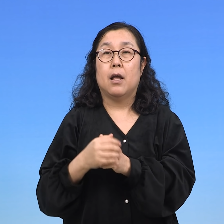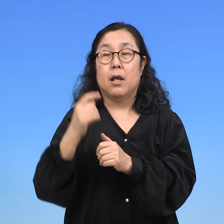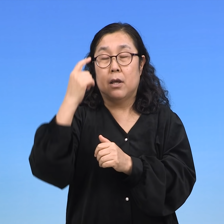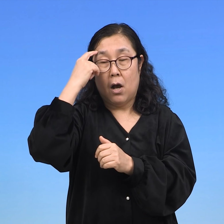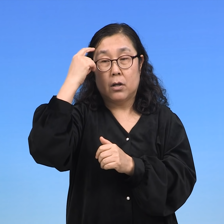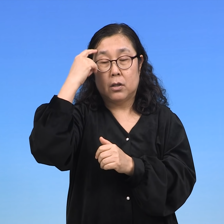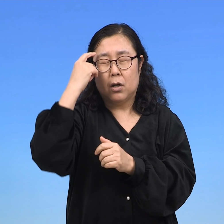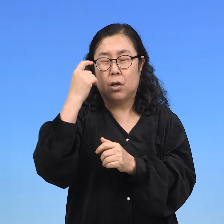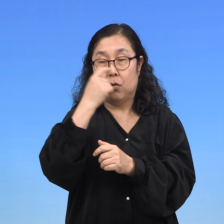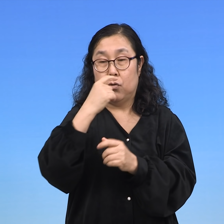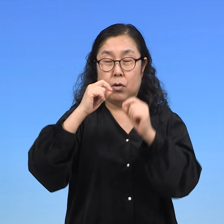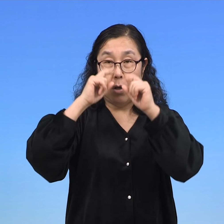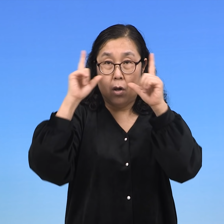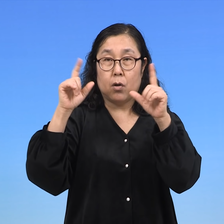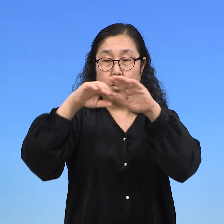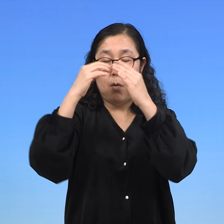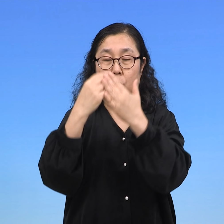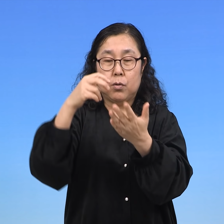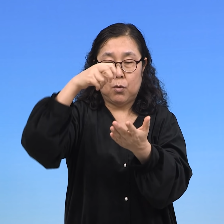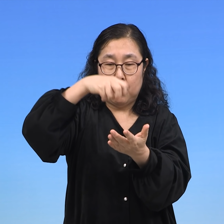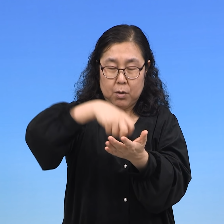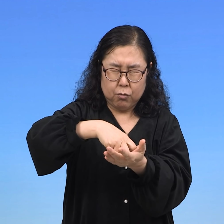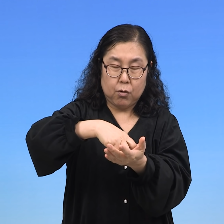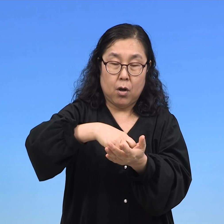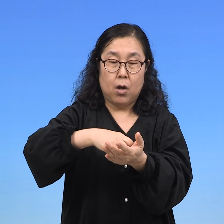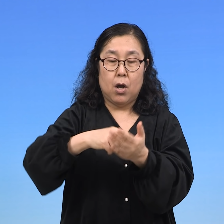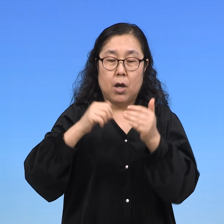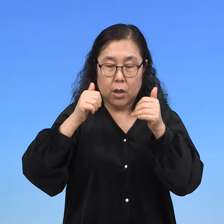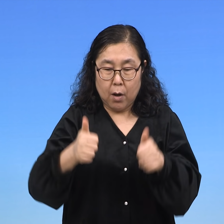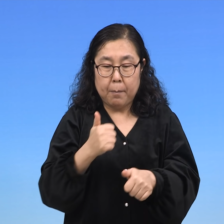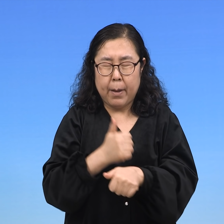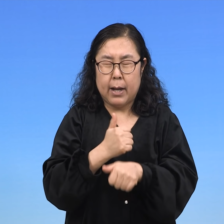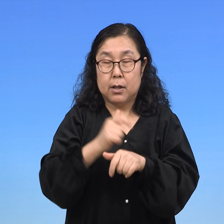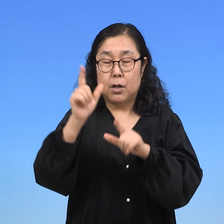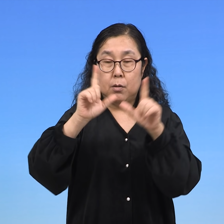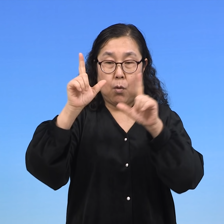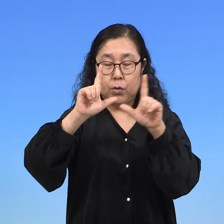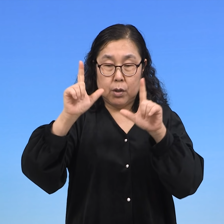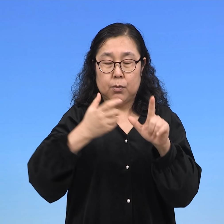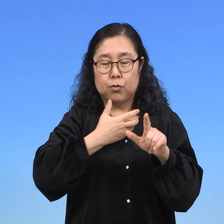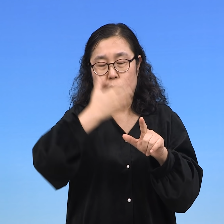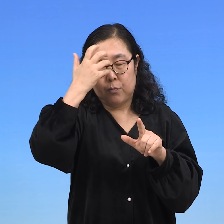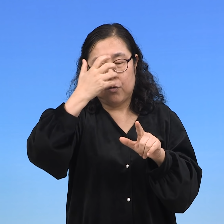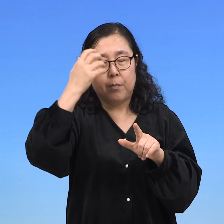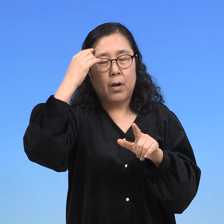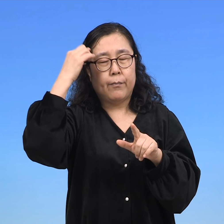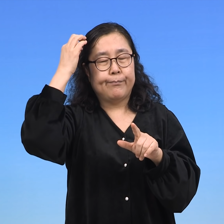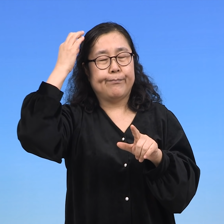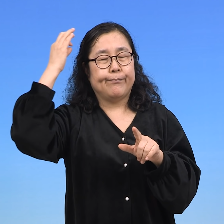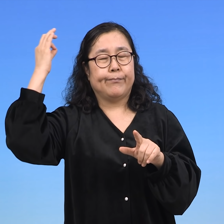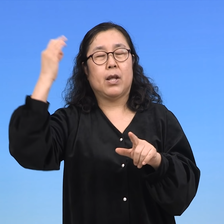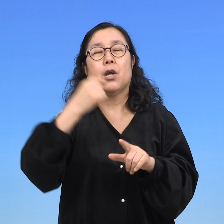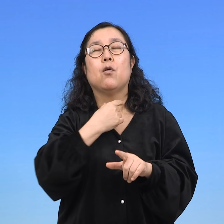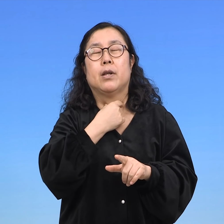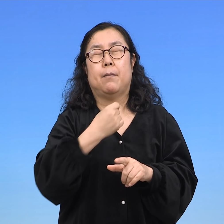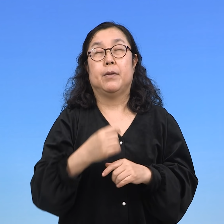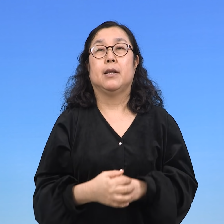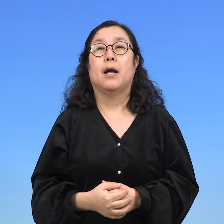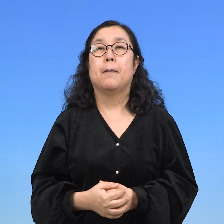영안은 열고 모든 무릎이 꿇어 경배하는 그 모습을 꿈꾸며 상상하기 원합니다.